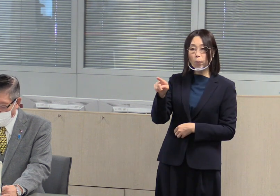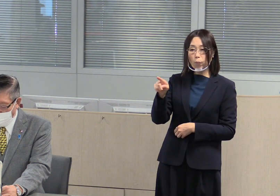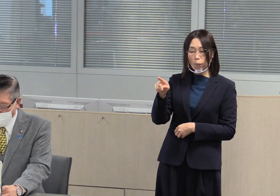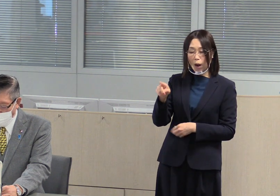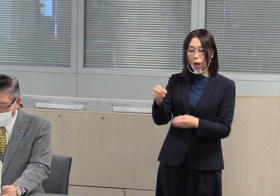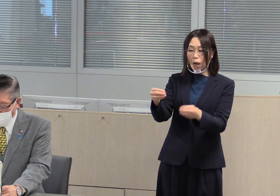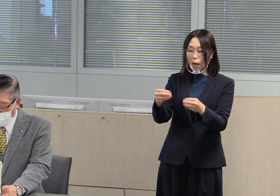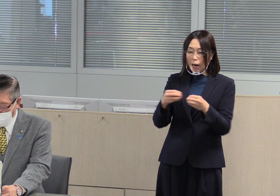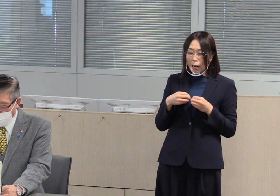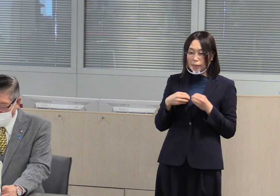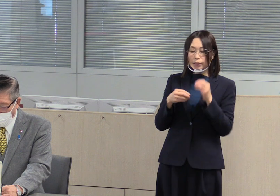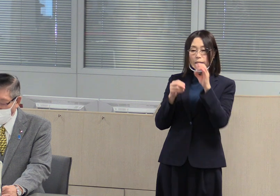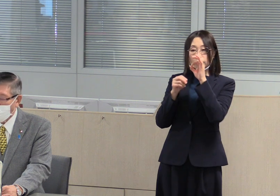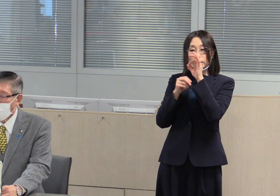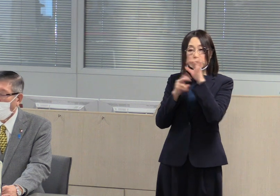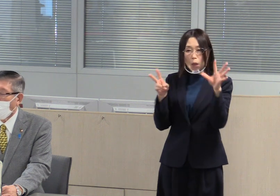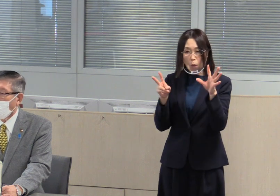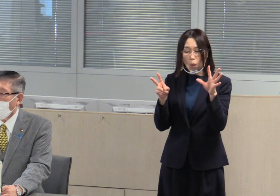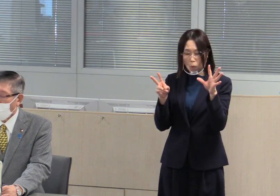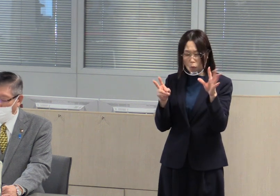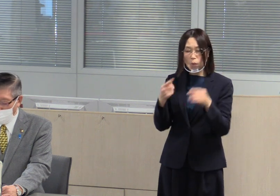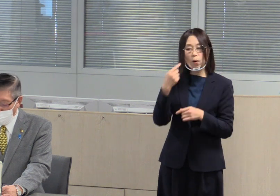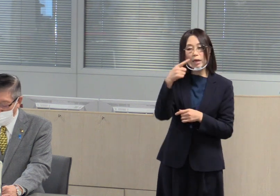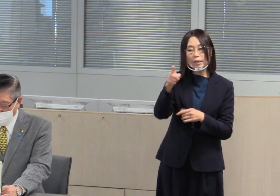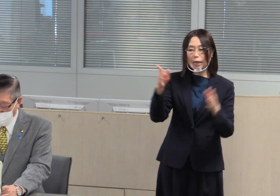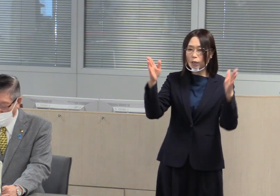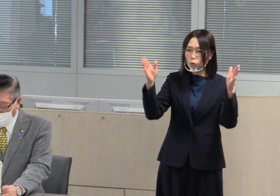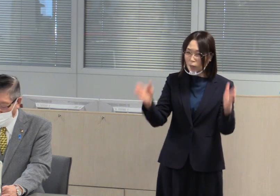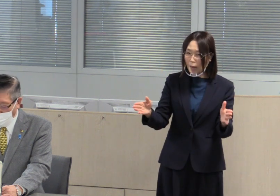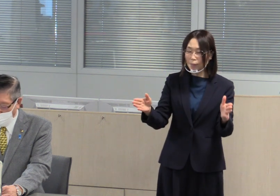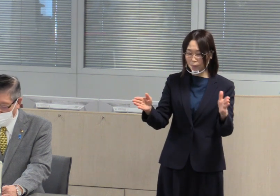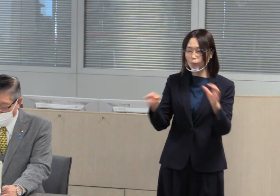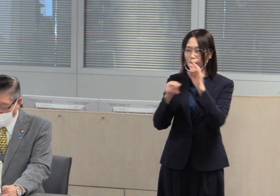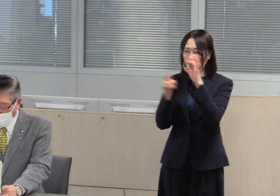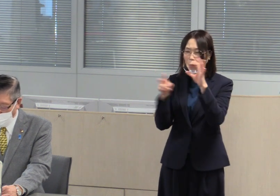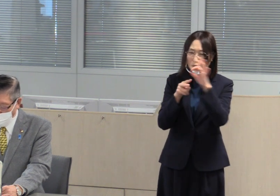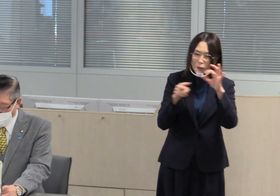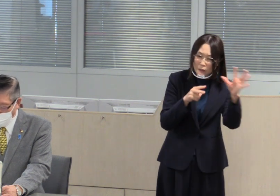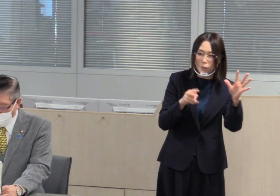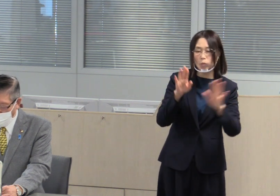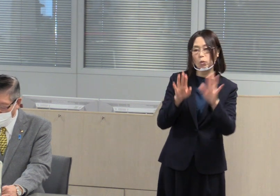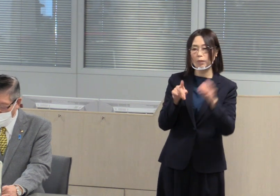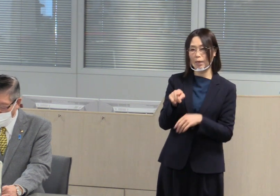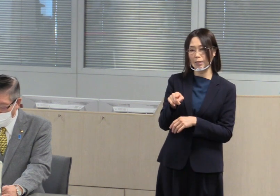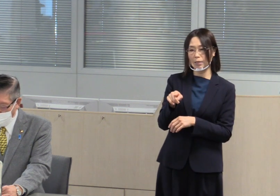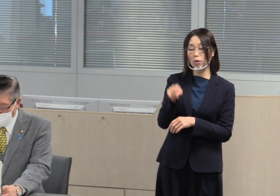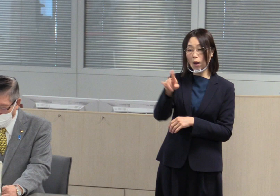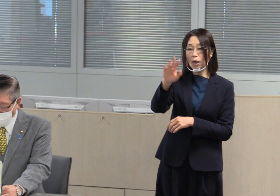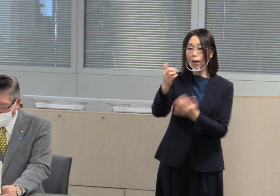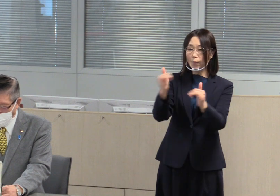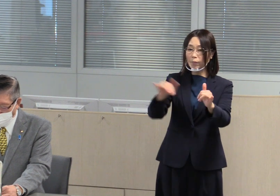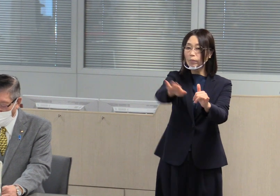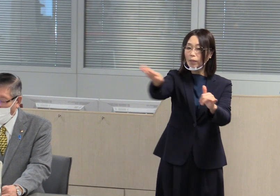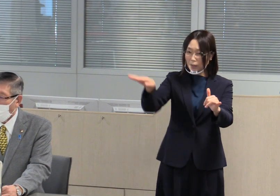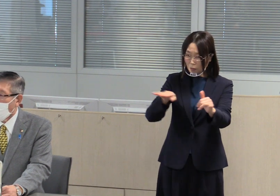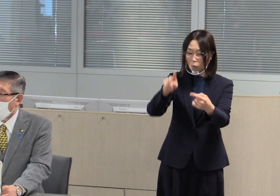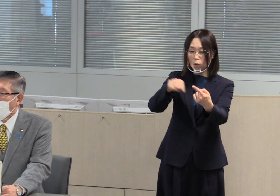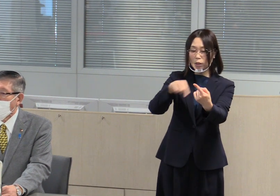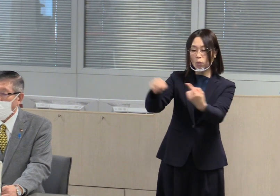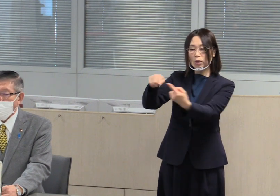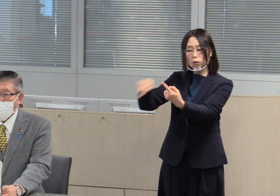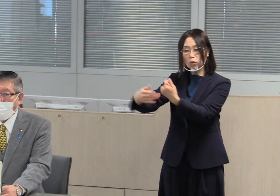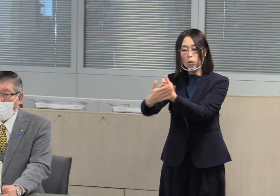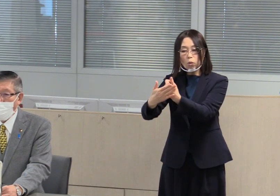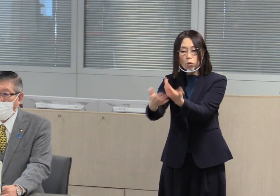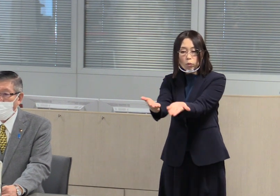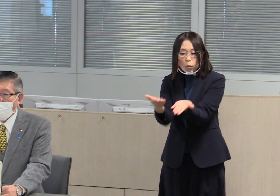く、新規感染者が出てございませんが、これは県民の皆さんが、皆様の一人一人のご協力のおかげでございます。